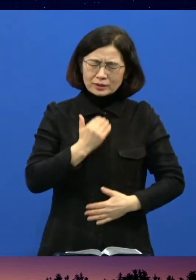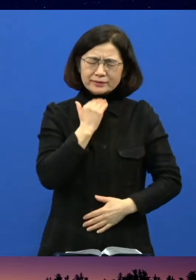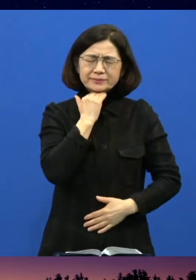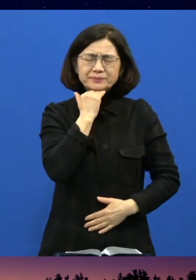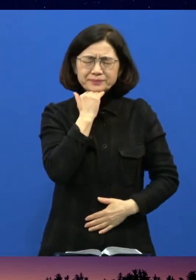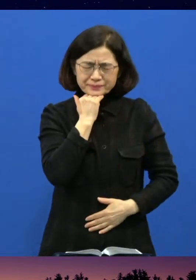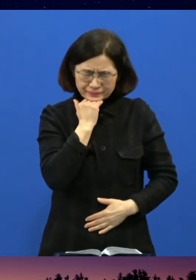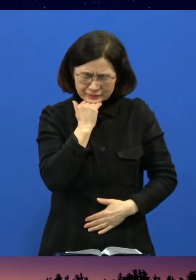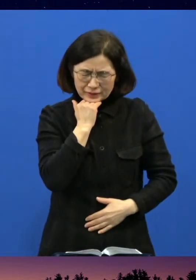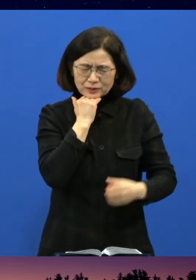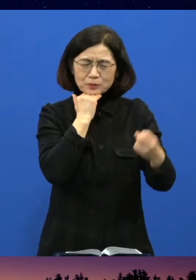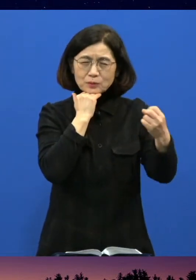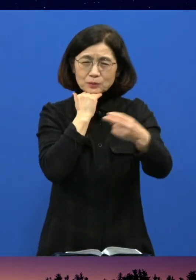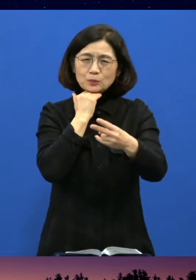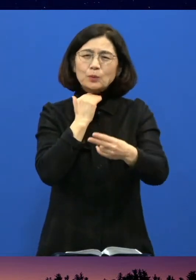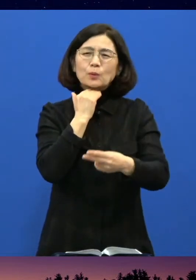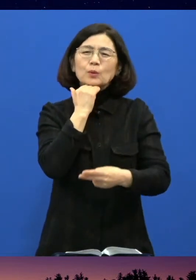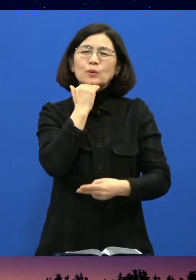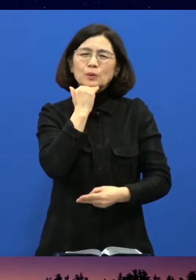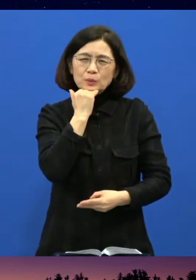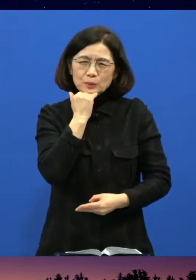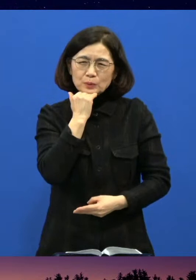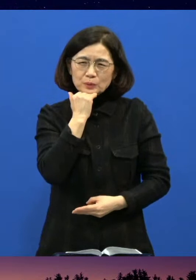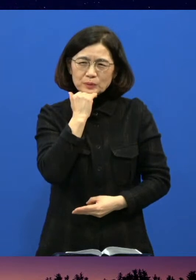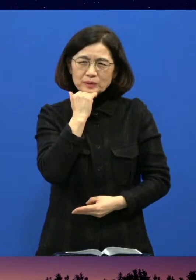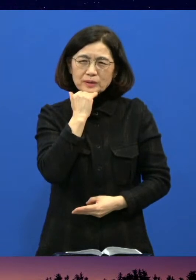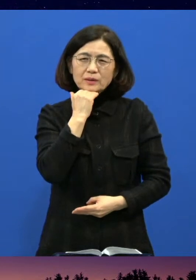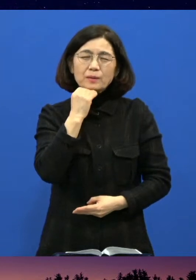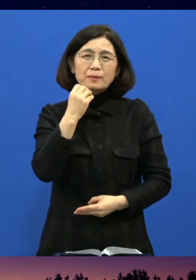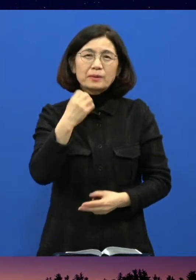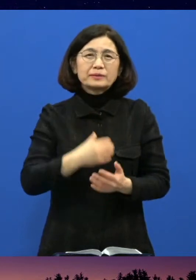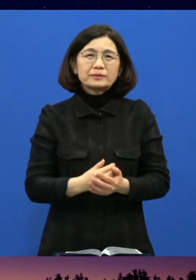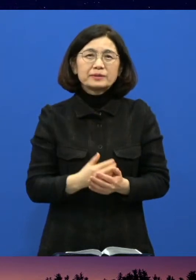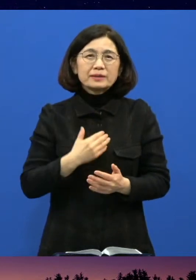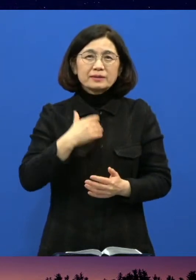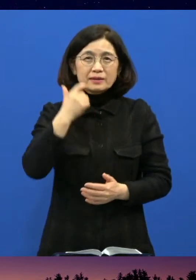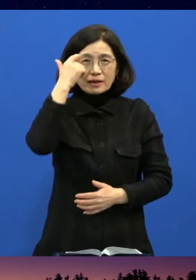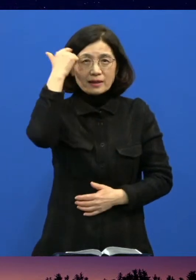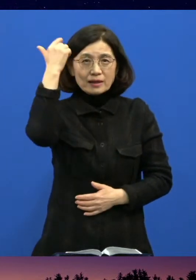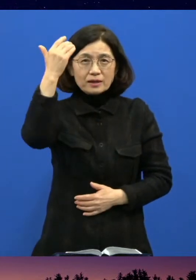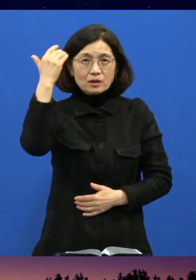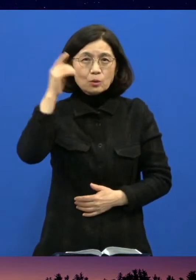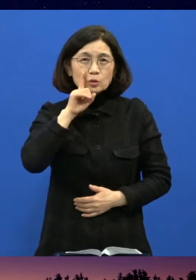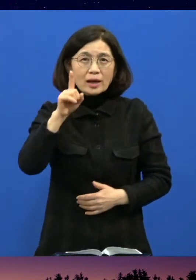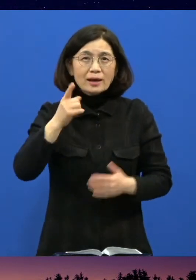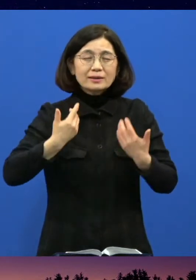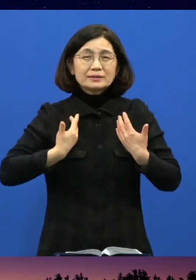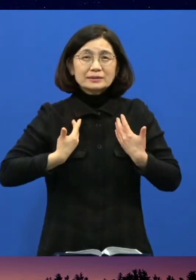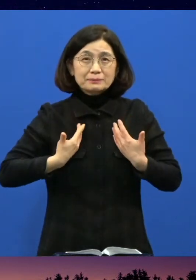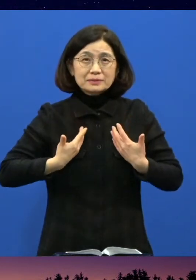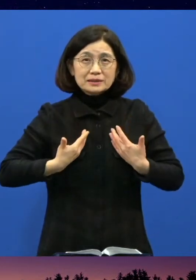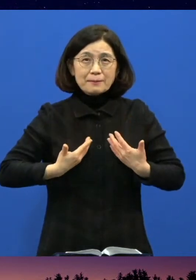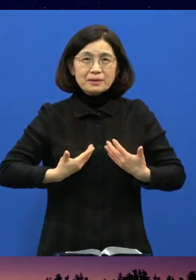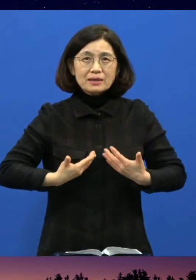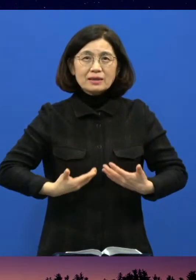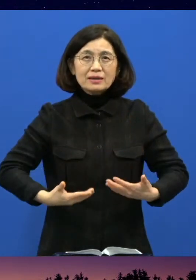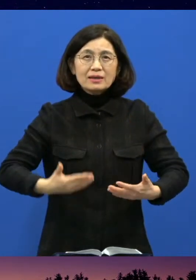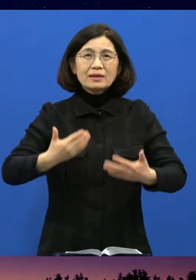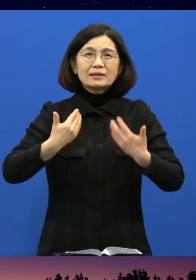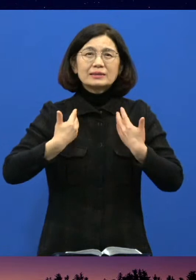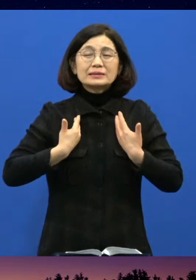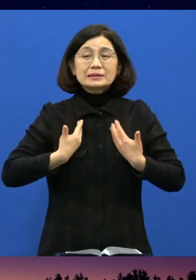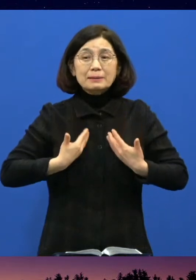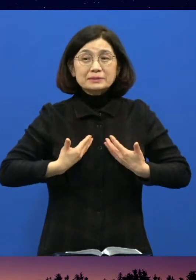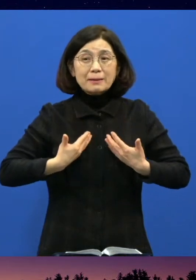시편 62편 5절에는 잘 표현해 놨어요. 나의 영혼아 잠잠히. 이